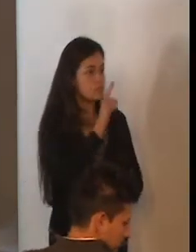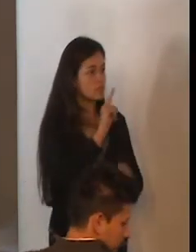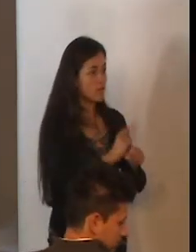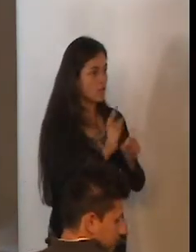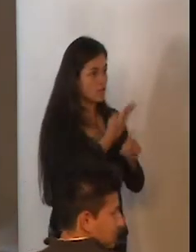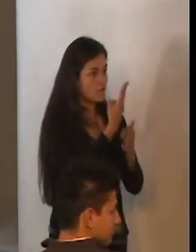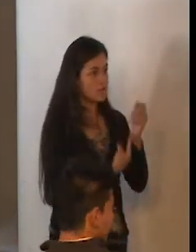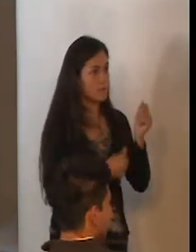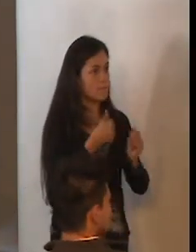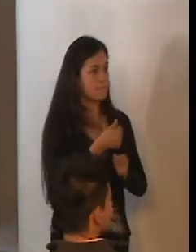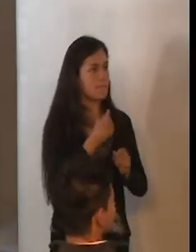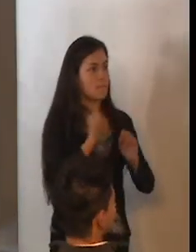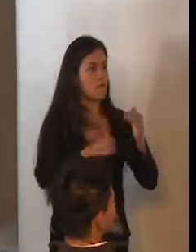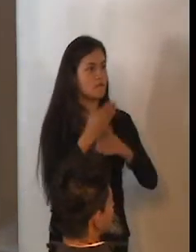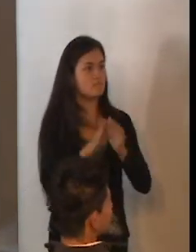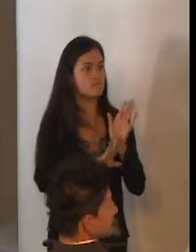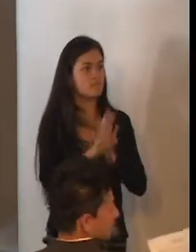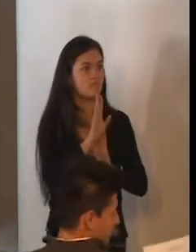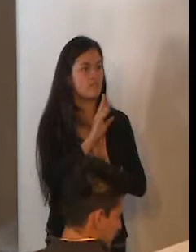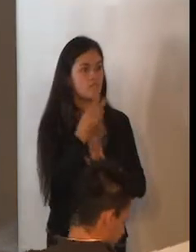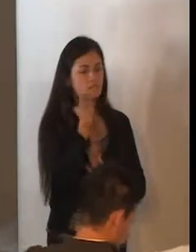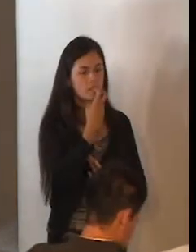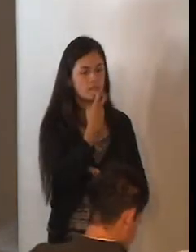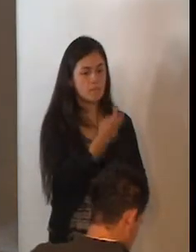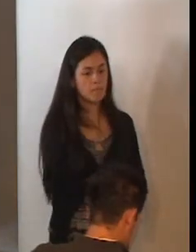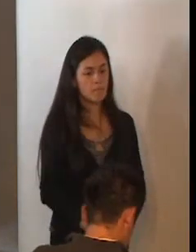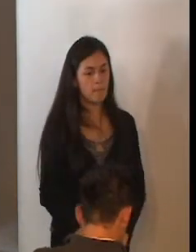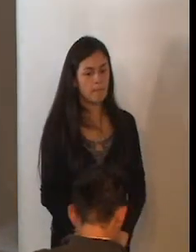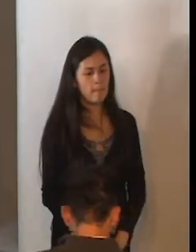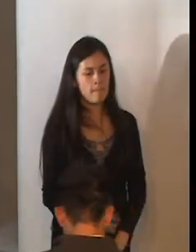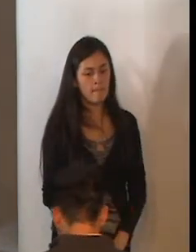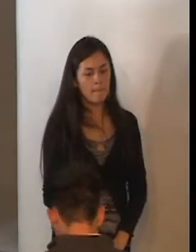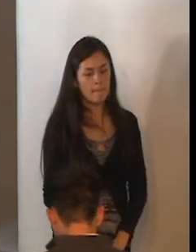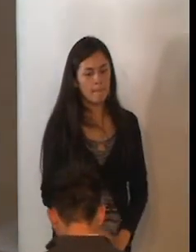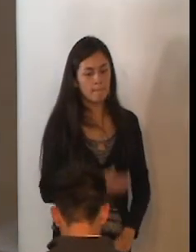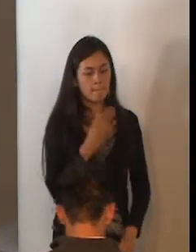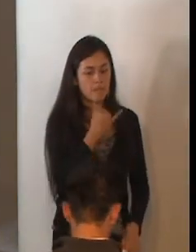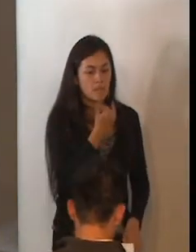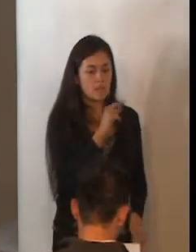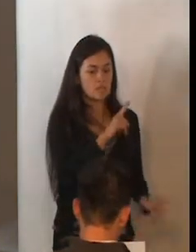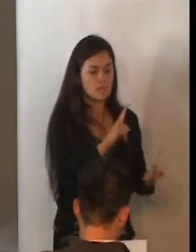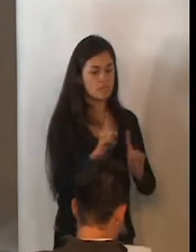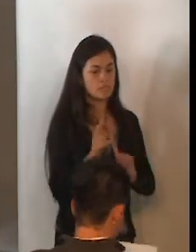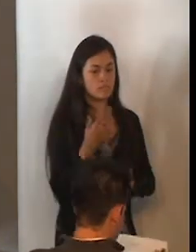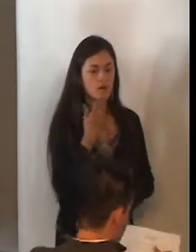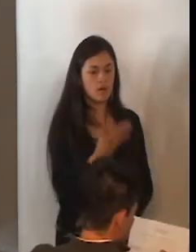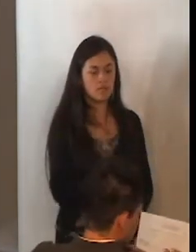utilizas de paralelo con la palabra, sí vas a hablar. Eso es todo, pues muchas gracias.